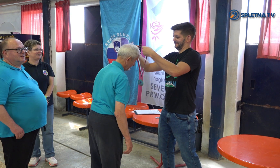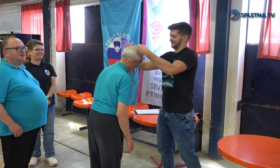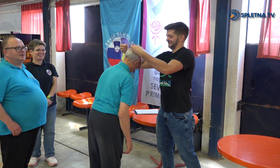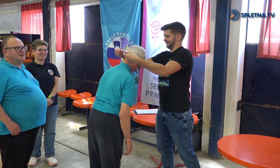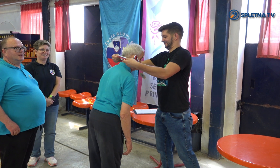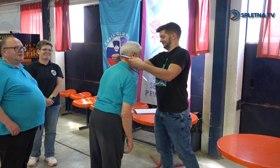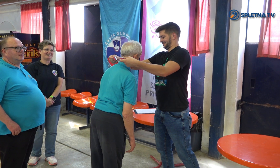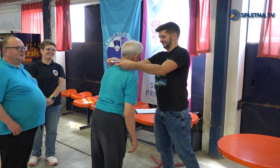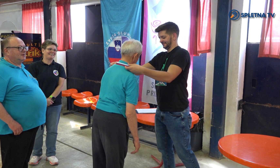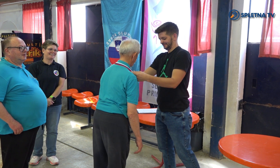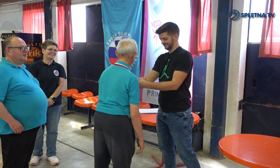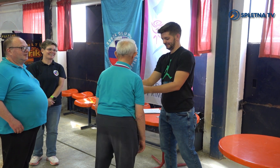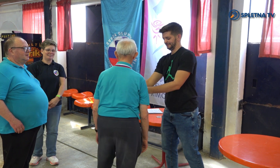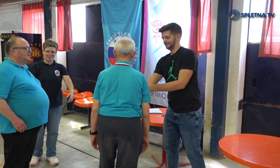Hey, I got a confession.